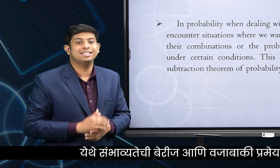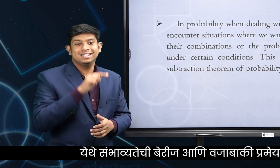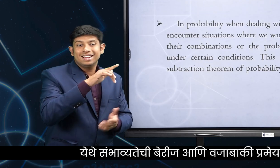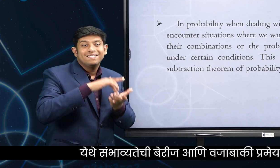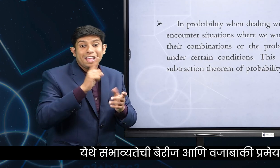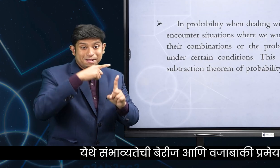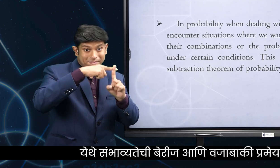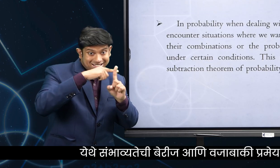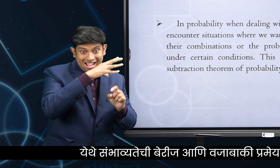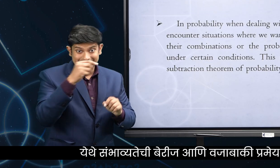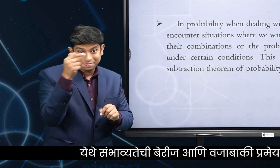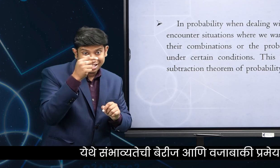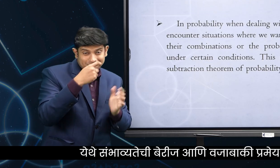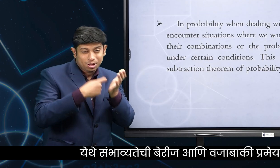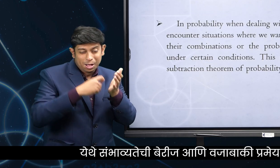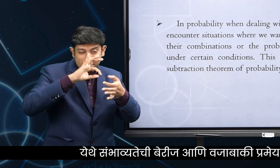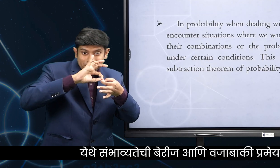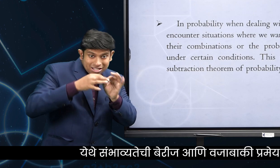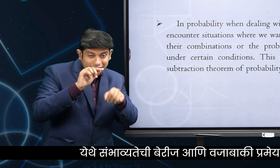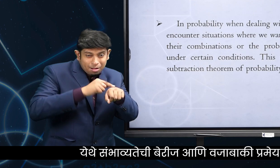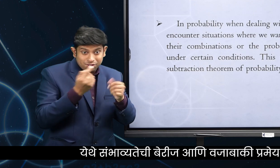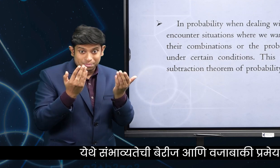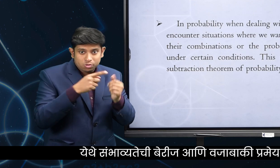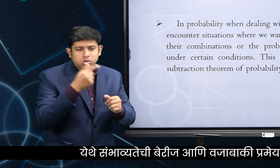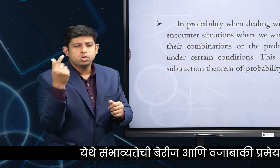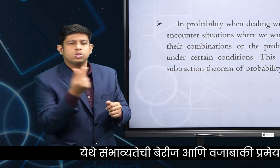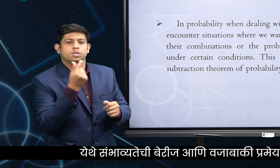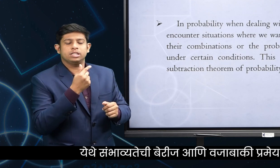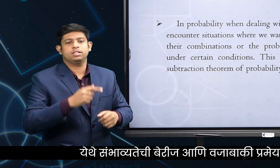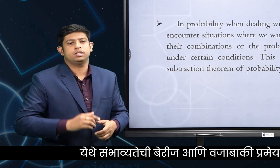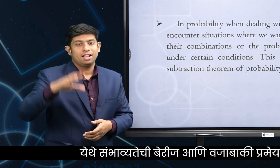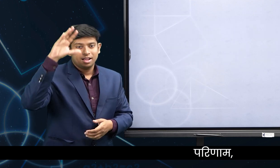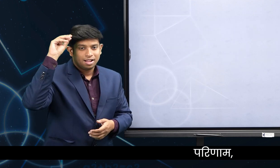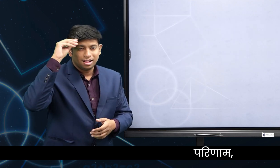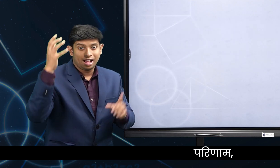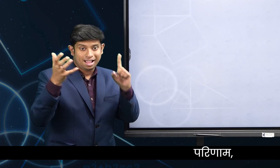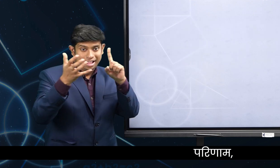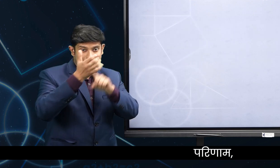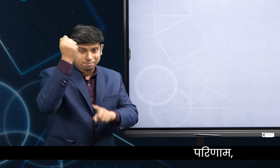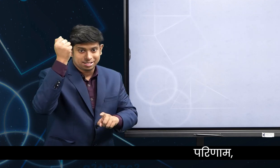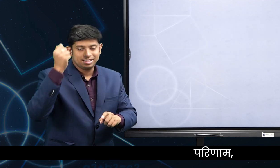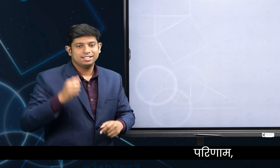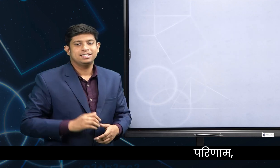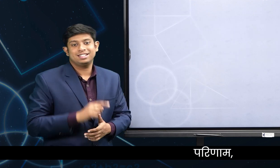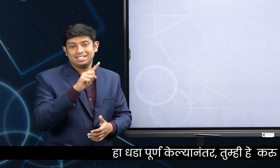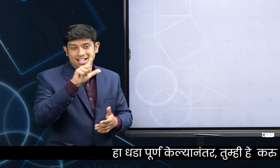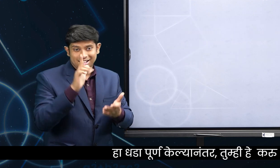येथे संभाव्यतेची बेरीज आणि वजाबाकी प्रमेय वापरला जातो. परिणाम. हा धडा